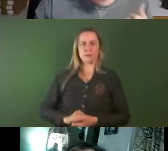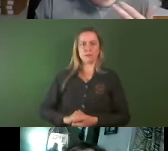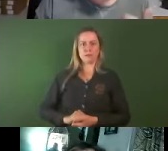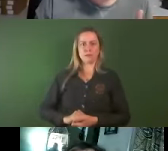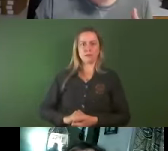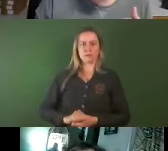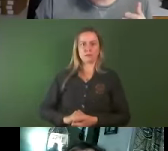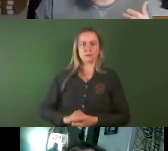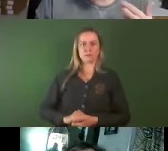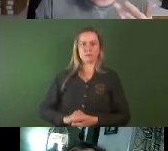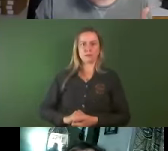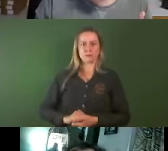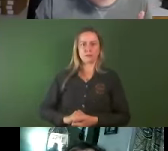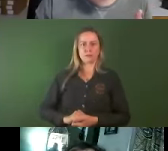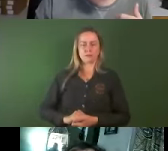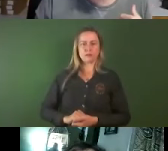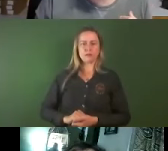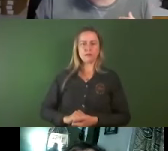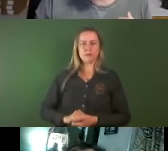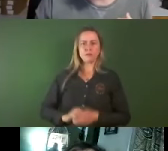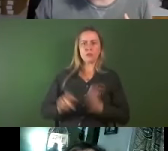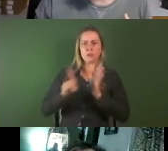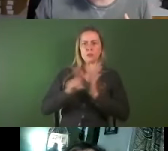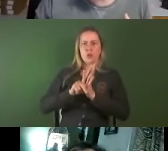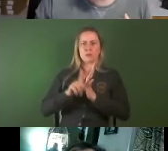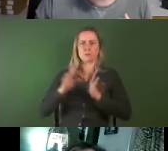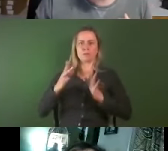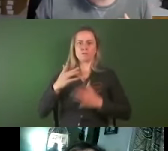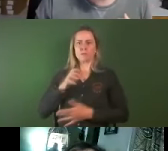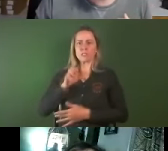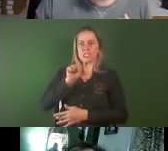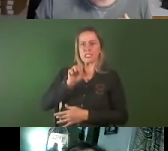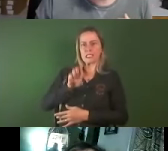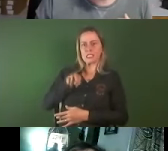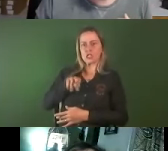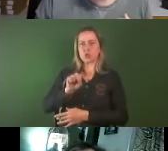Um caráter muito sensual, um caráter muito erótico no trabalho.